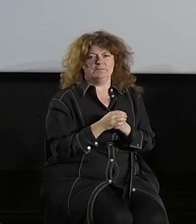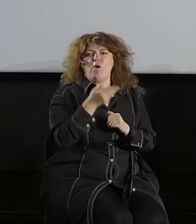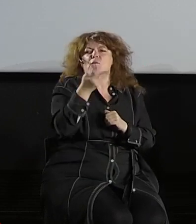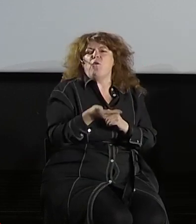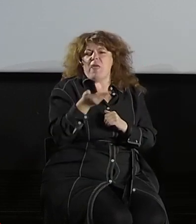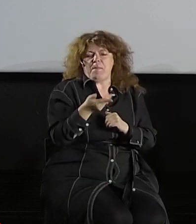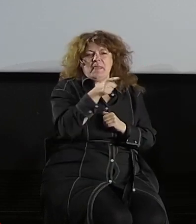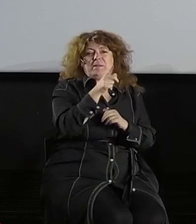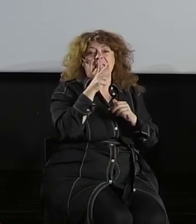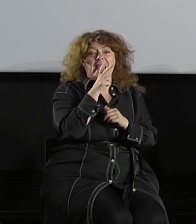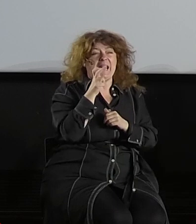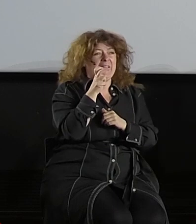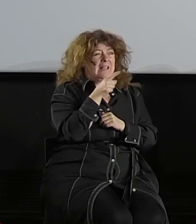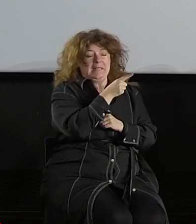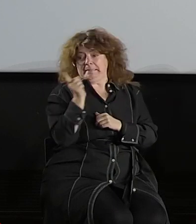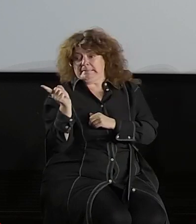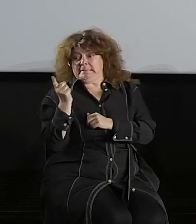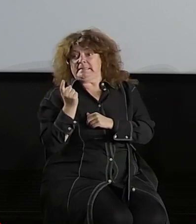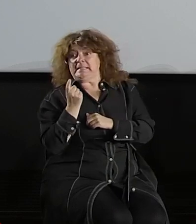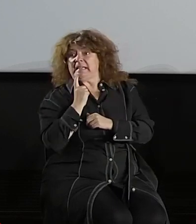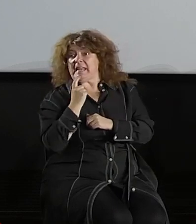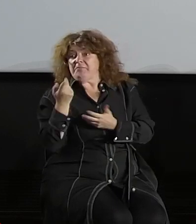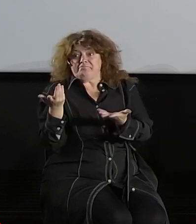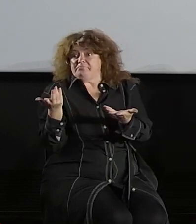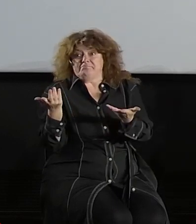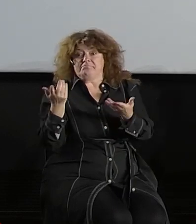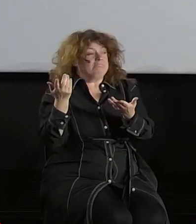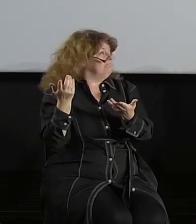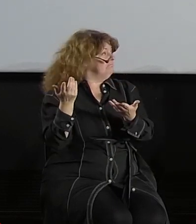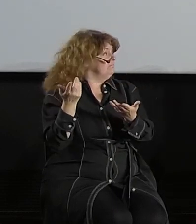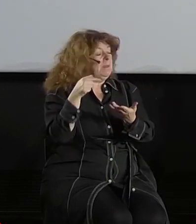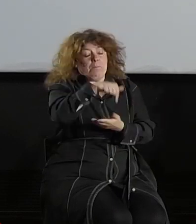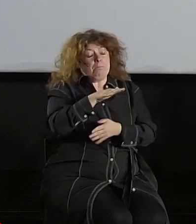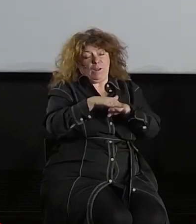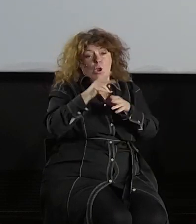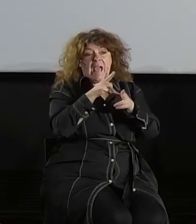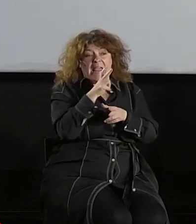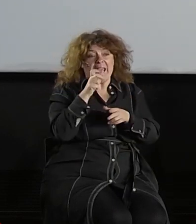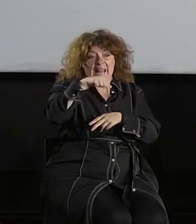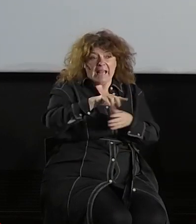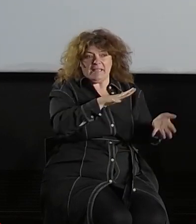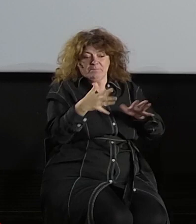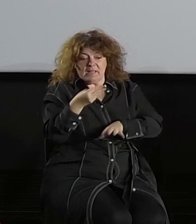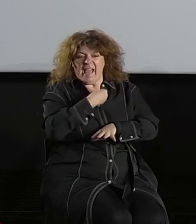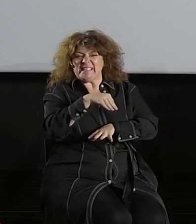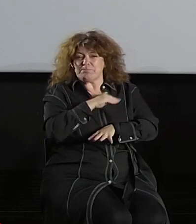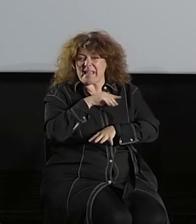aquí es muy desconocido hay muy poco traducido del inglés y y vamos ni siquiera